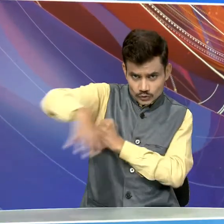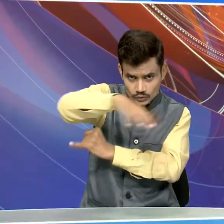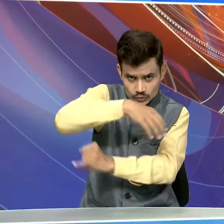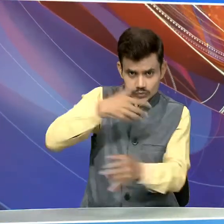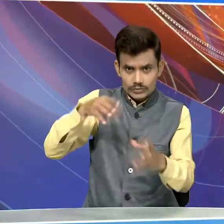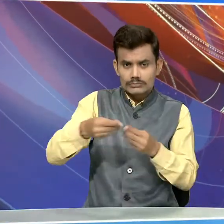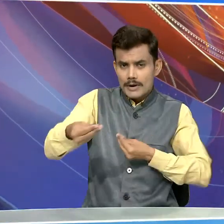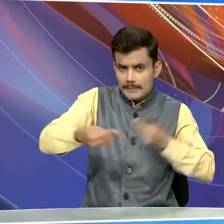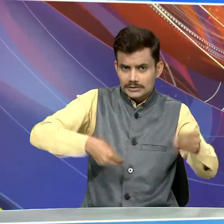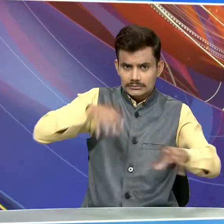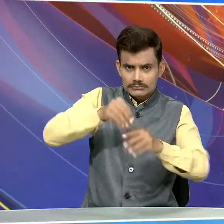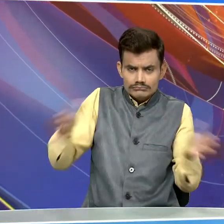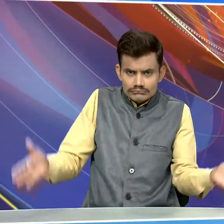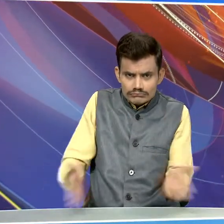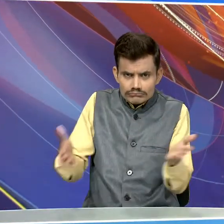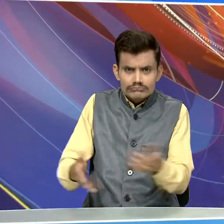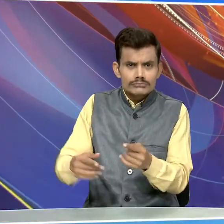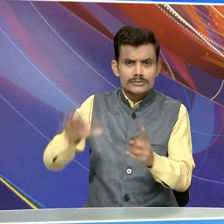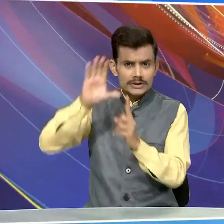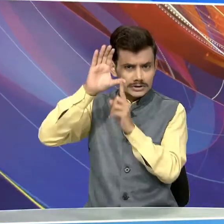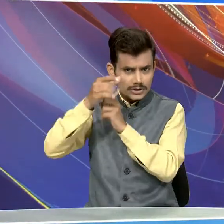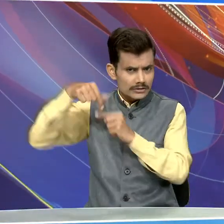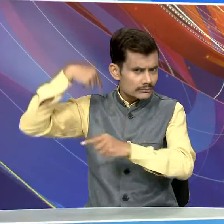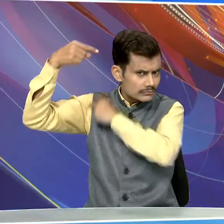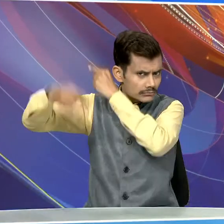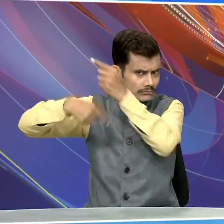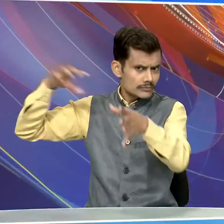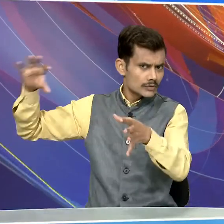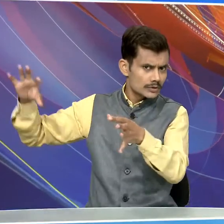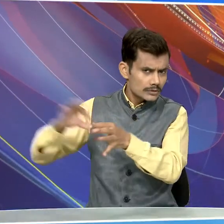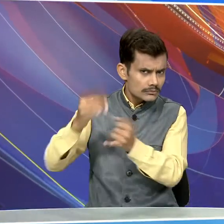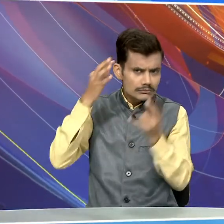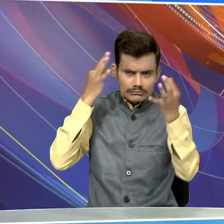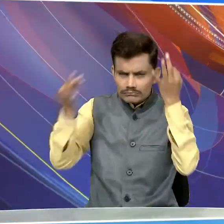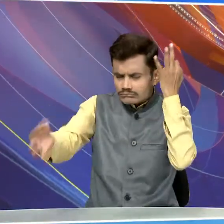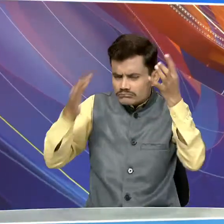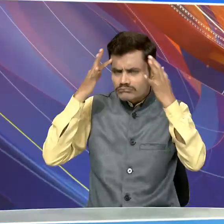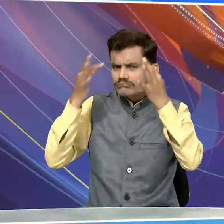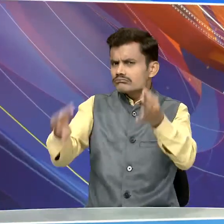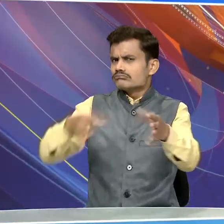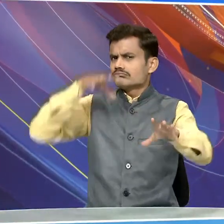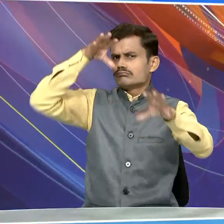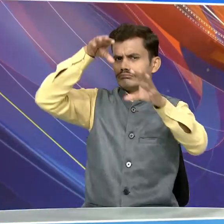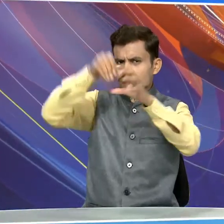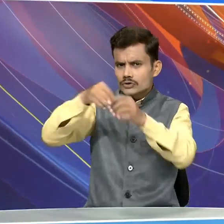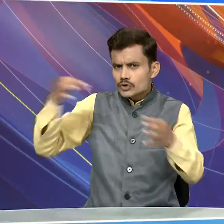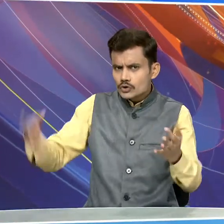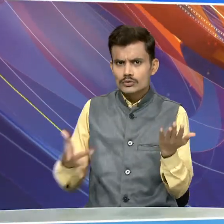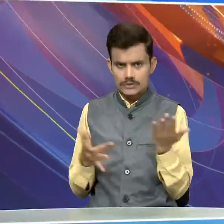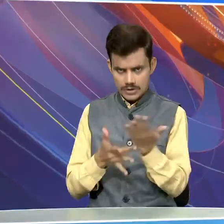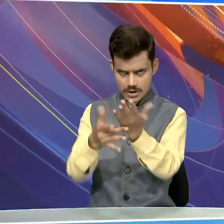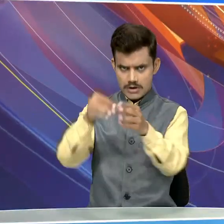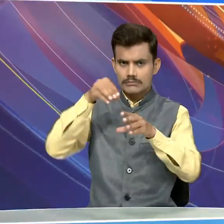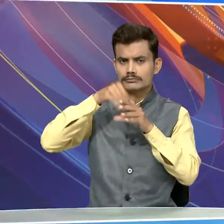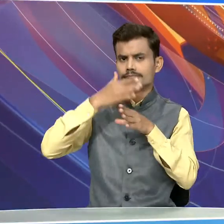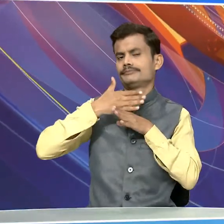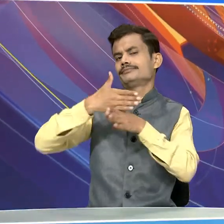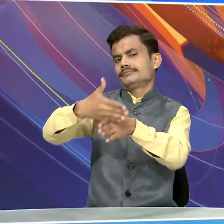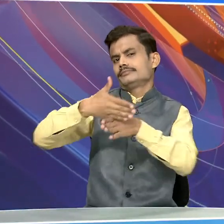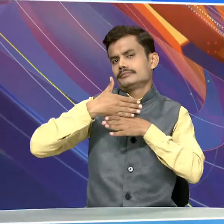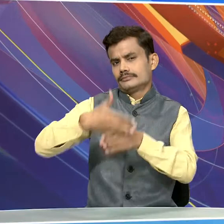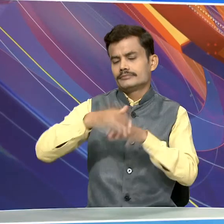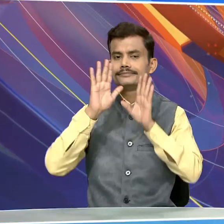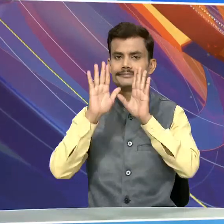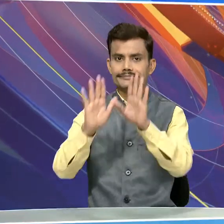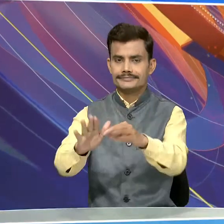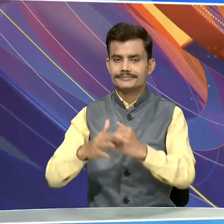को गतिशील बनाने के लिए संस्कृति से जुड़ी विशेषज्ञता और श्रेष्ठ पद्धतियों को साझा करेंगे।